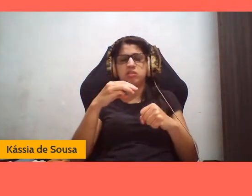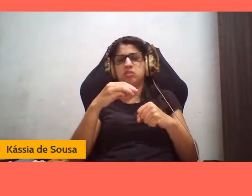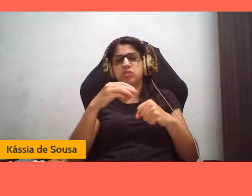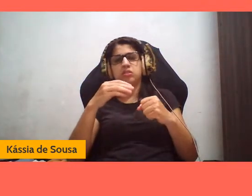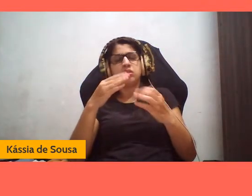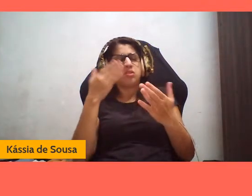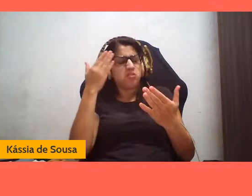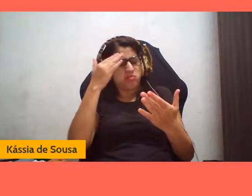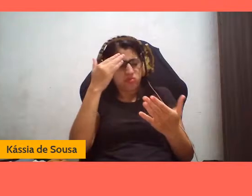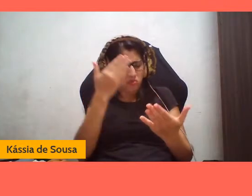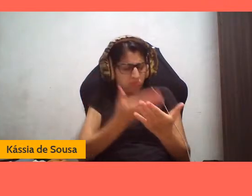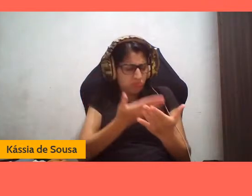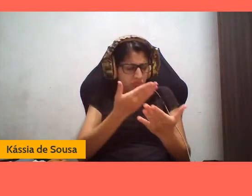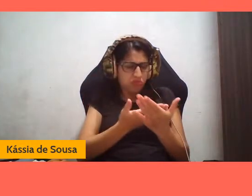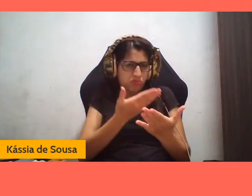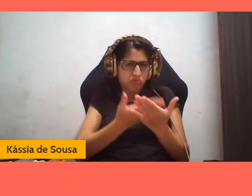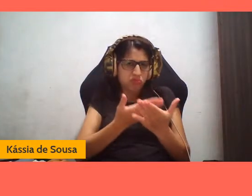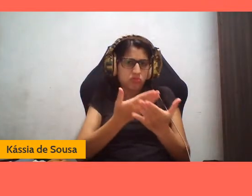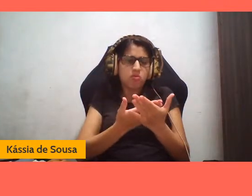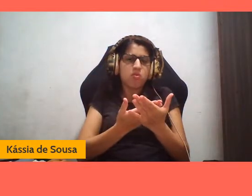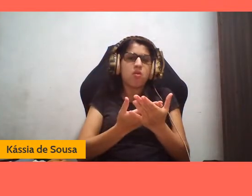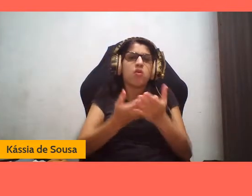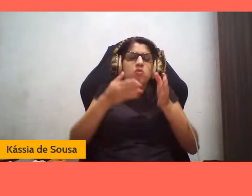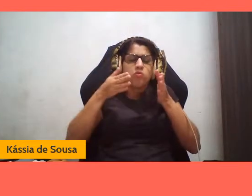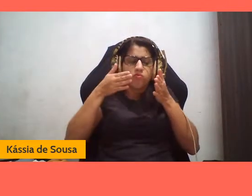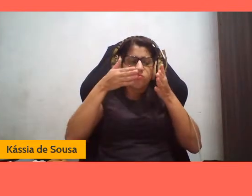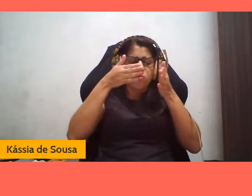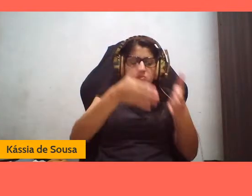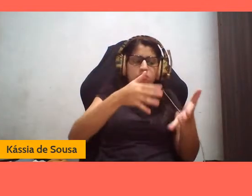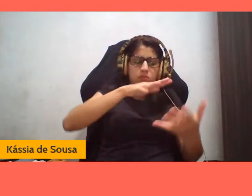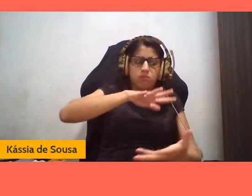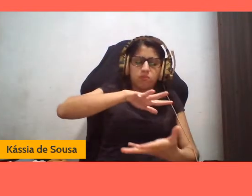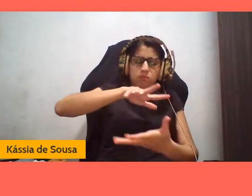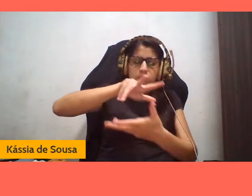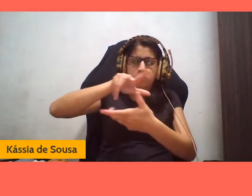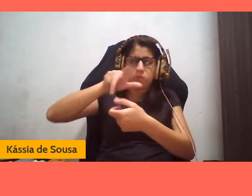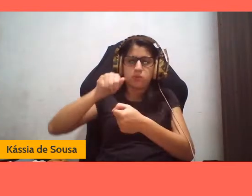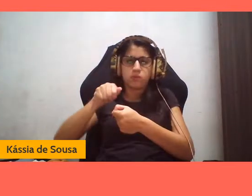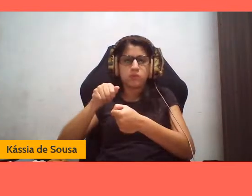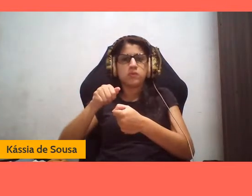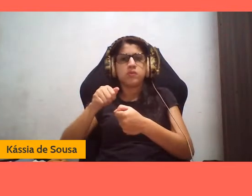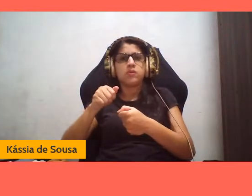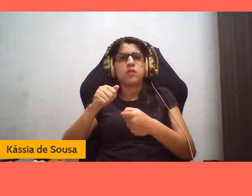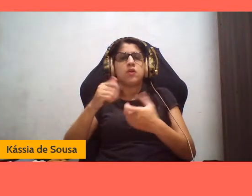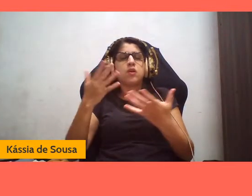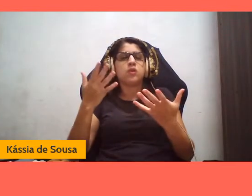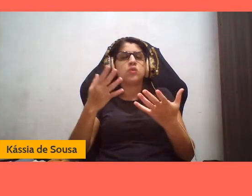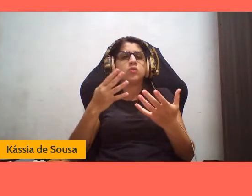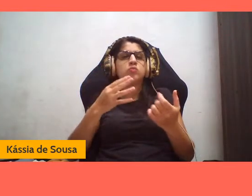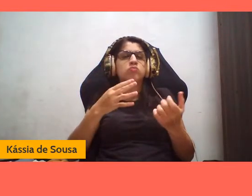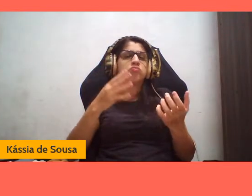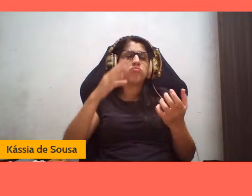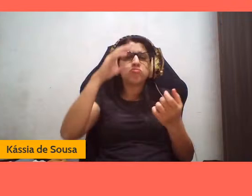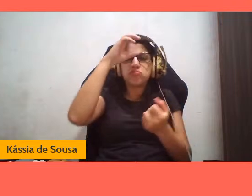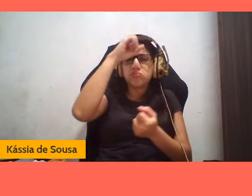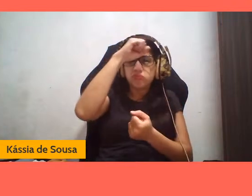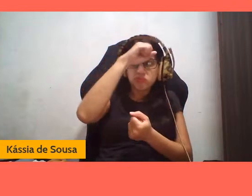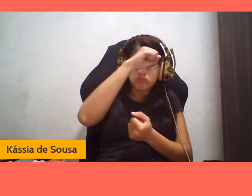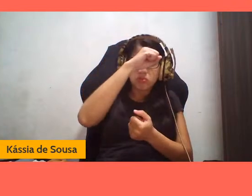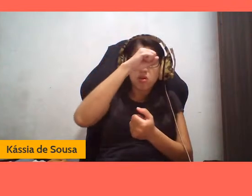cujo foco é o mundo do conhecimento. E o universo como